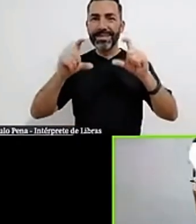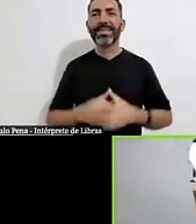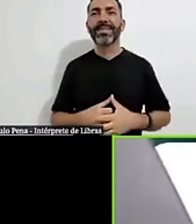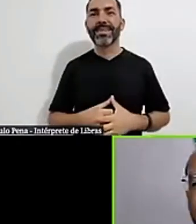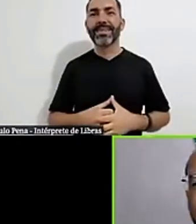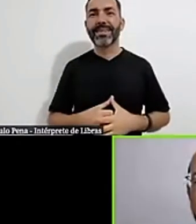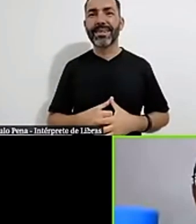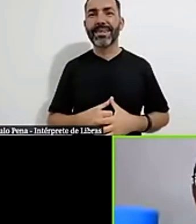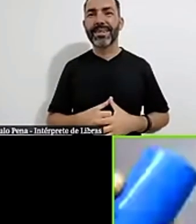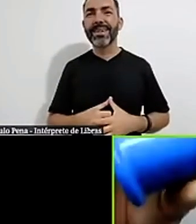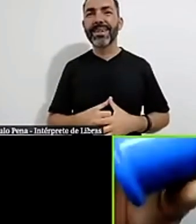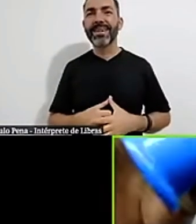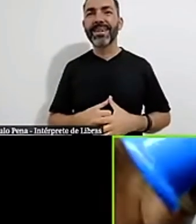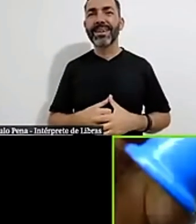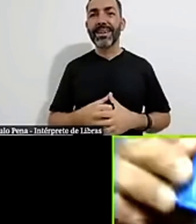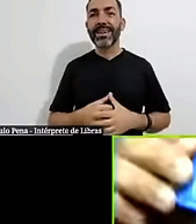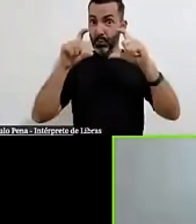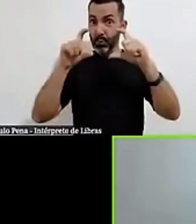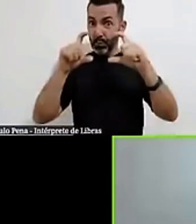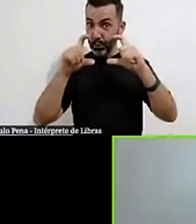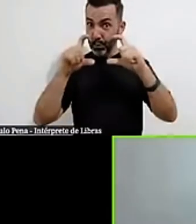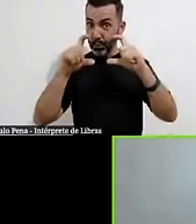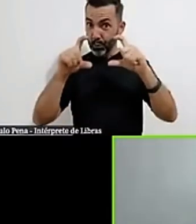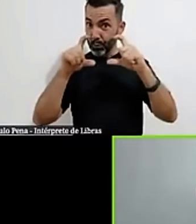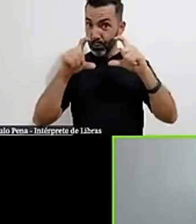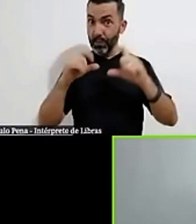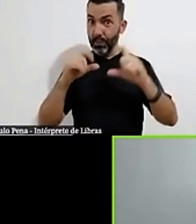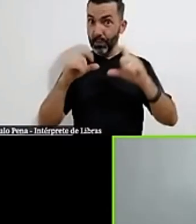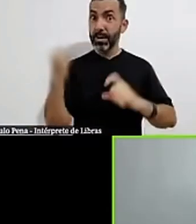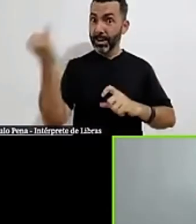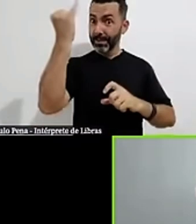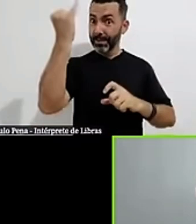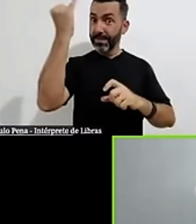Ó, é um combo. É isso aqui que vai